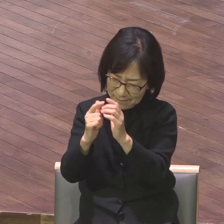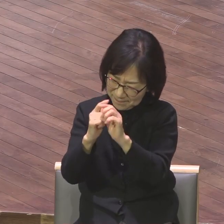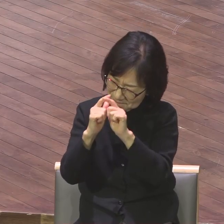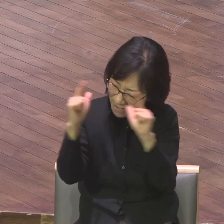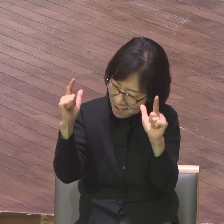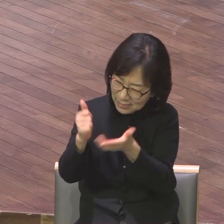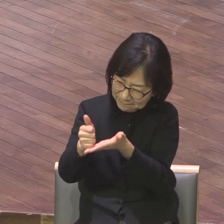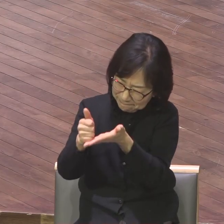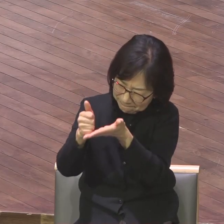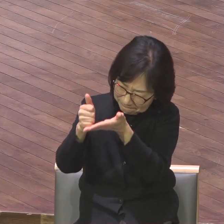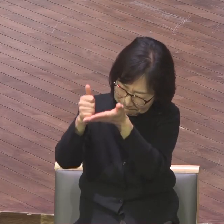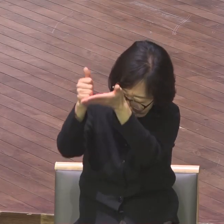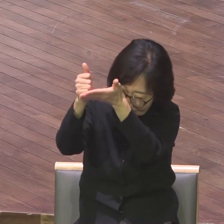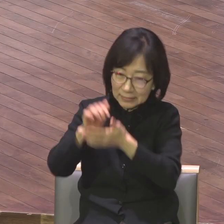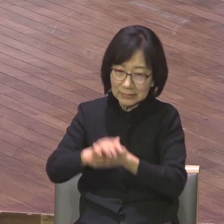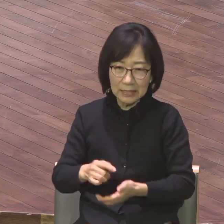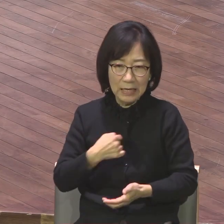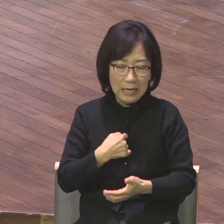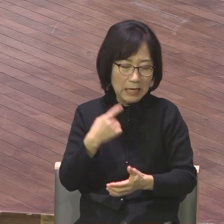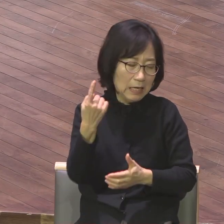반드시 나는 쉬어야 될 것이다.